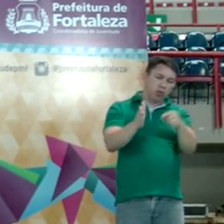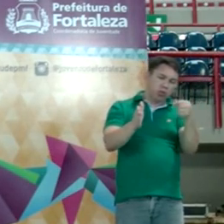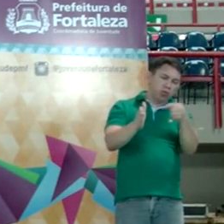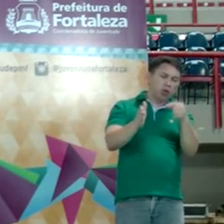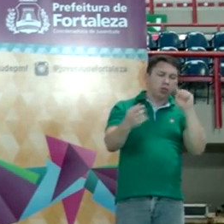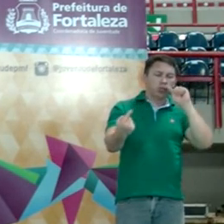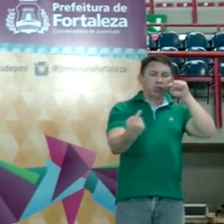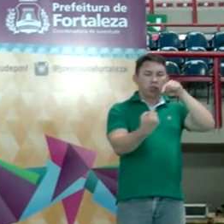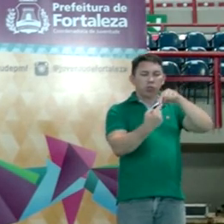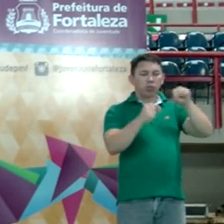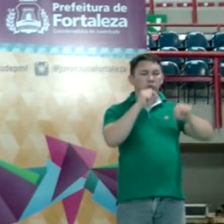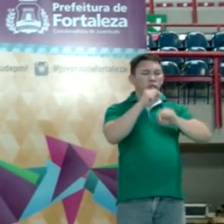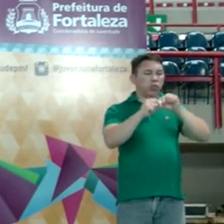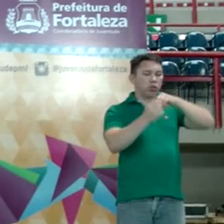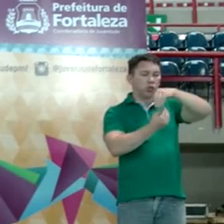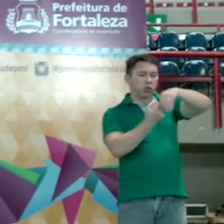estão